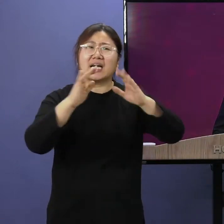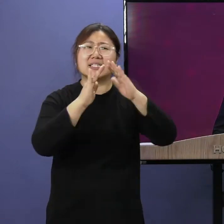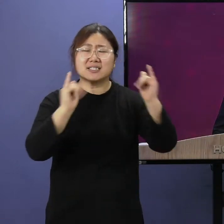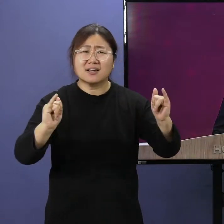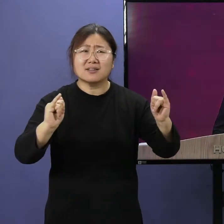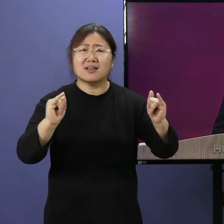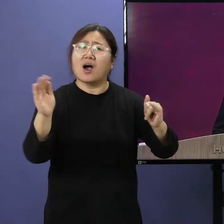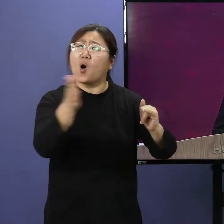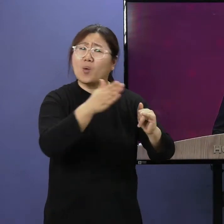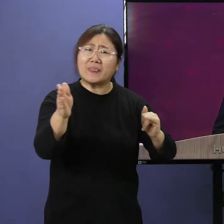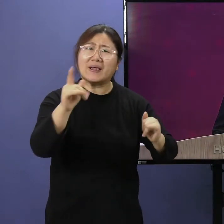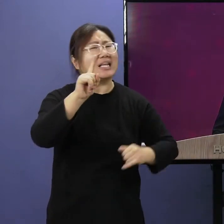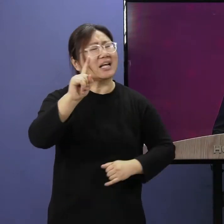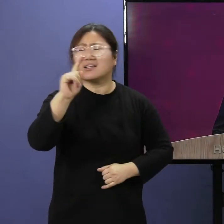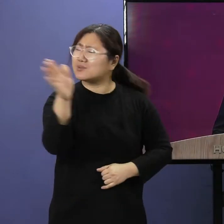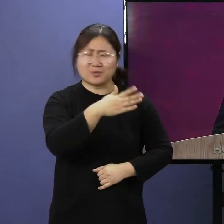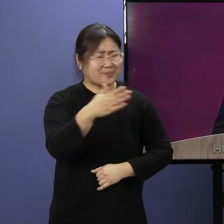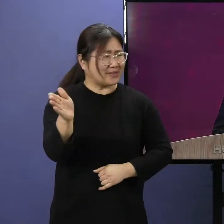여러분